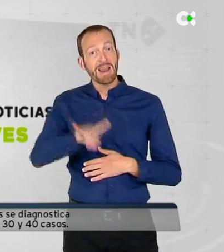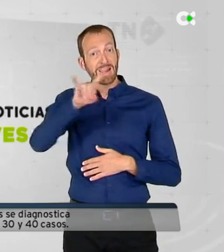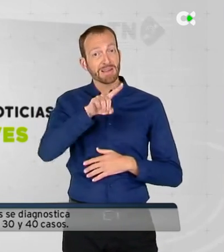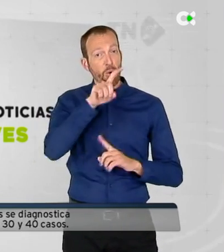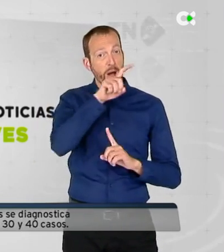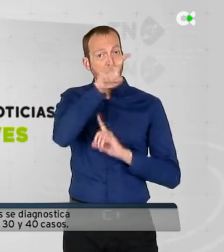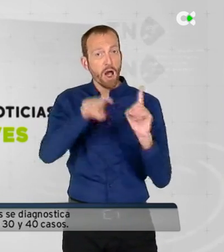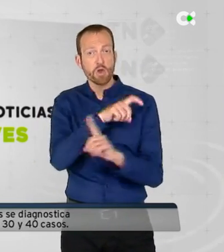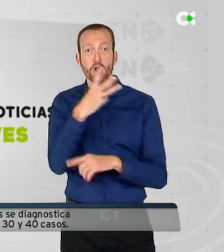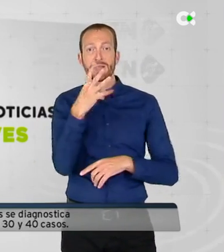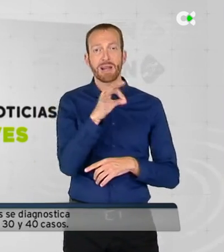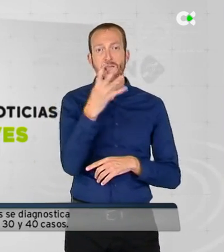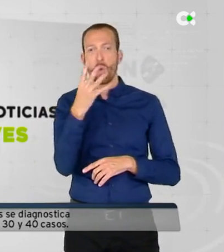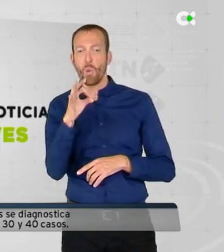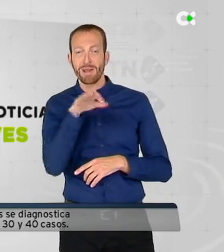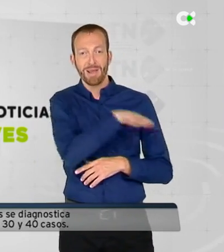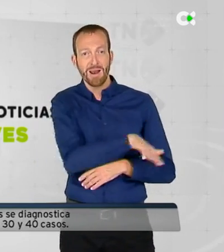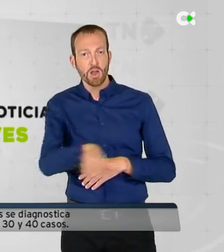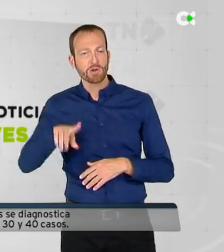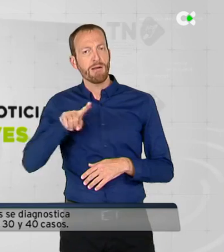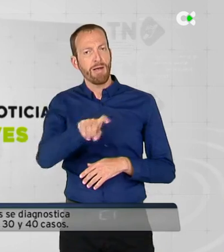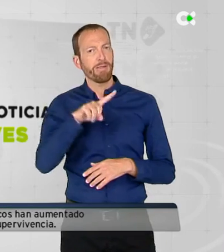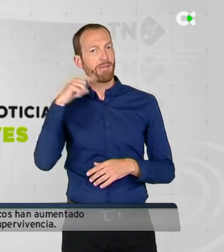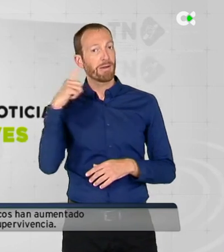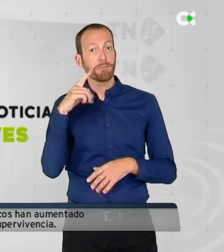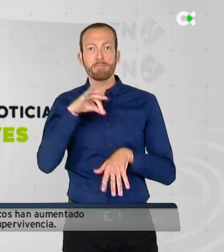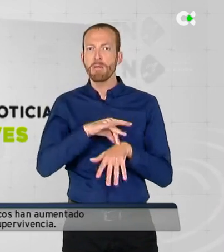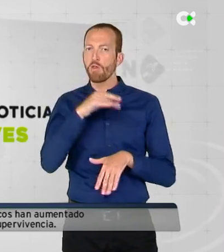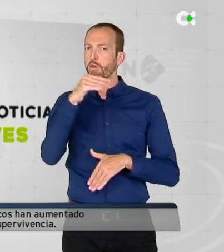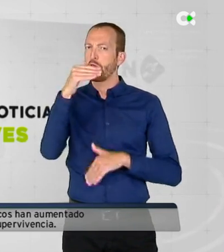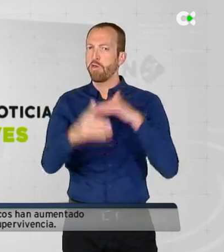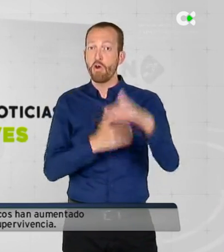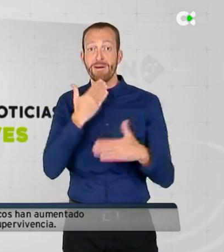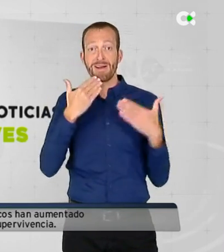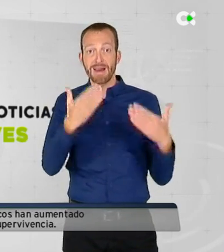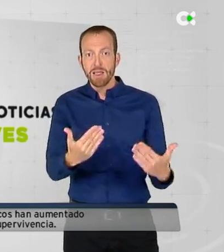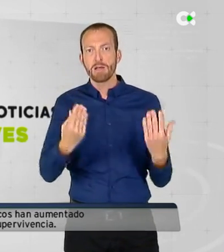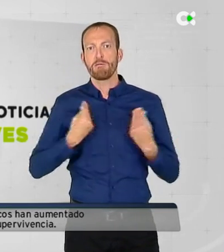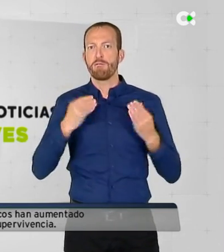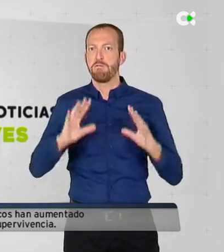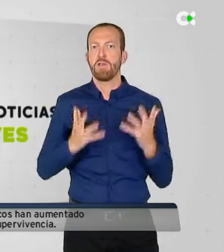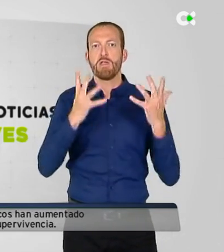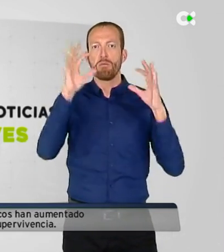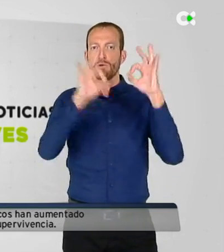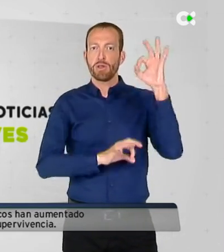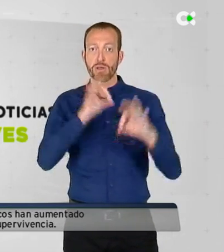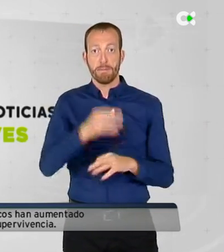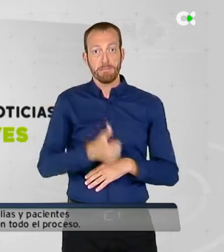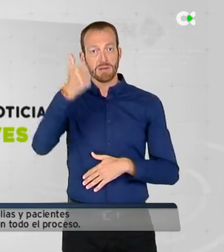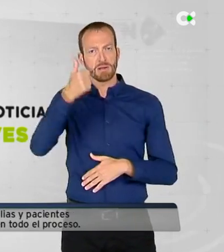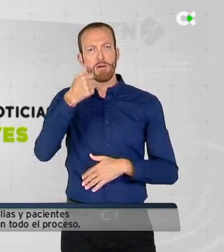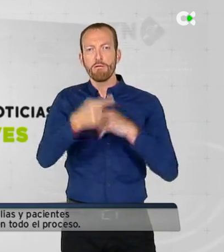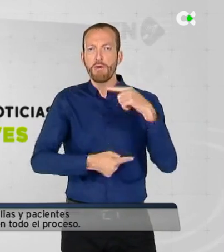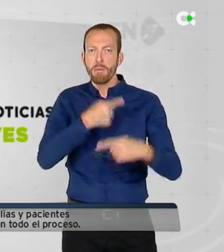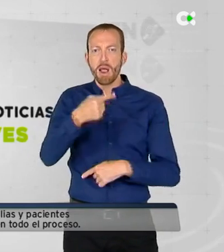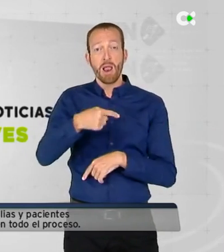se diagnostica cada año entre 30 y 40 casos. Los avances médicos han aumentado la tasa de supervivencia. El